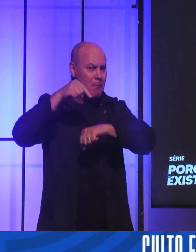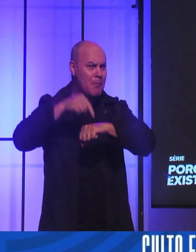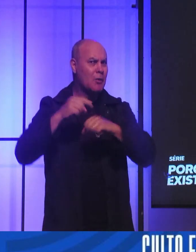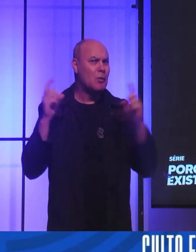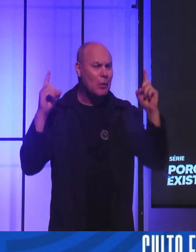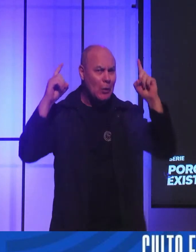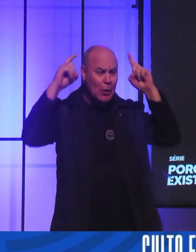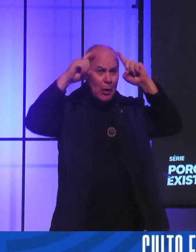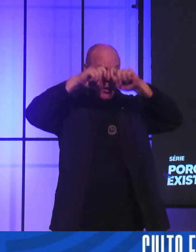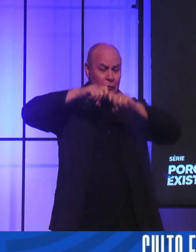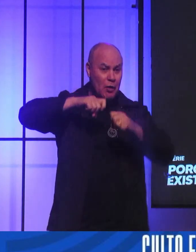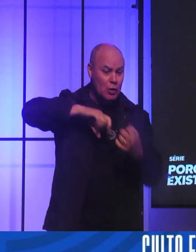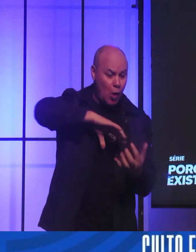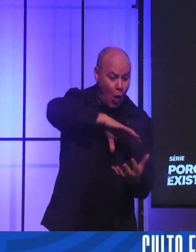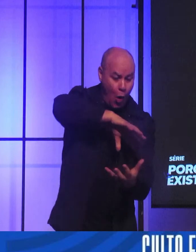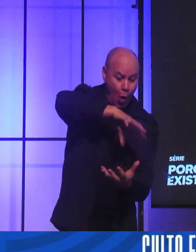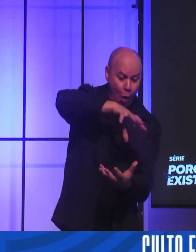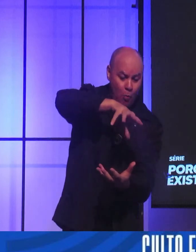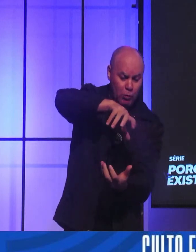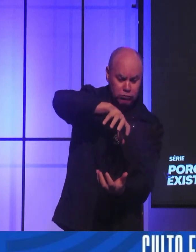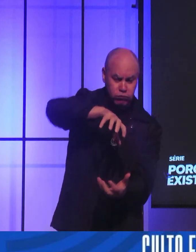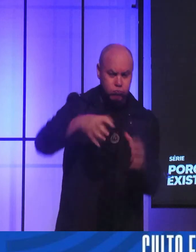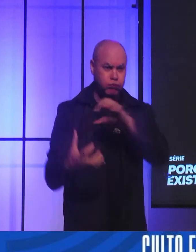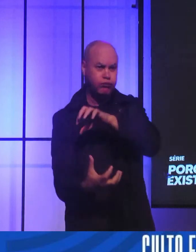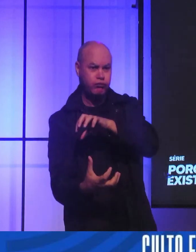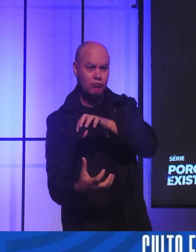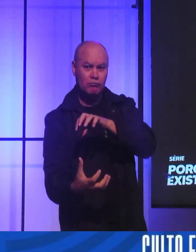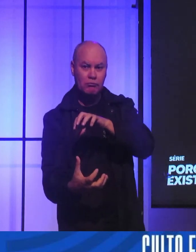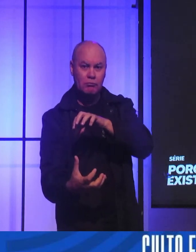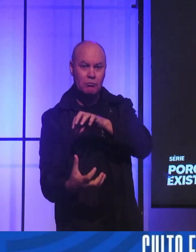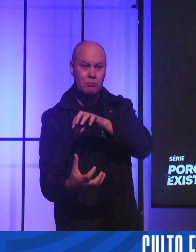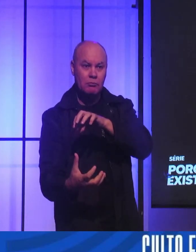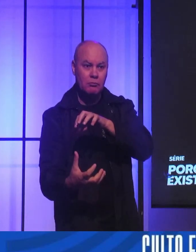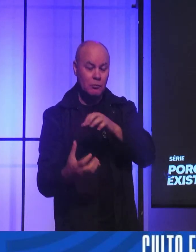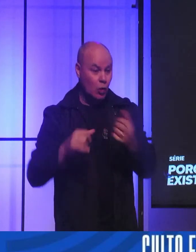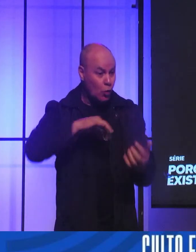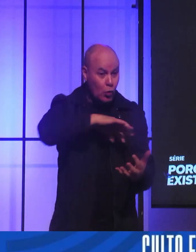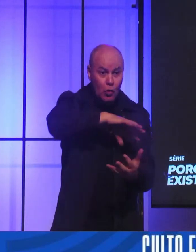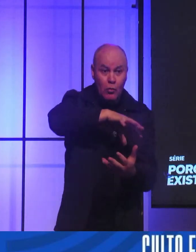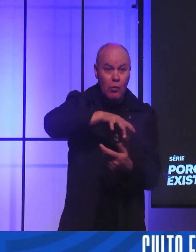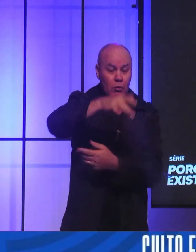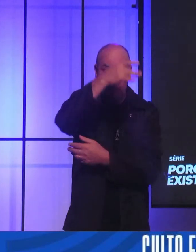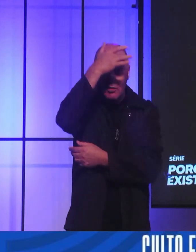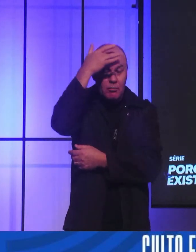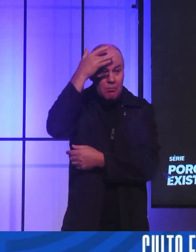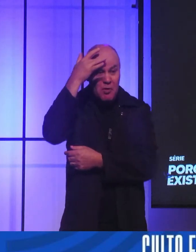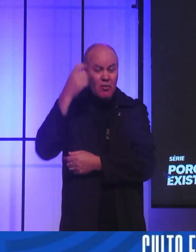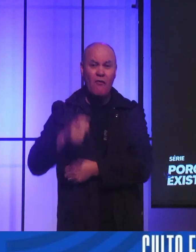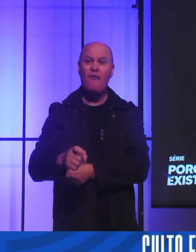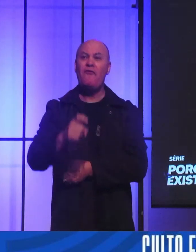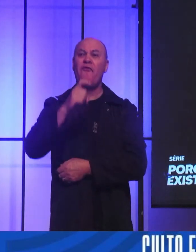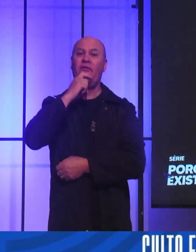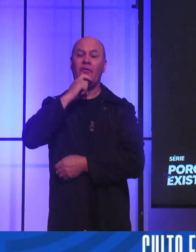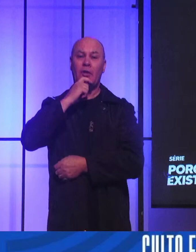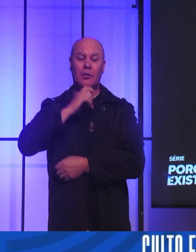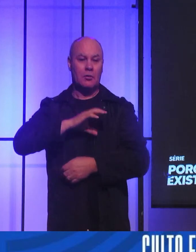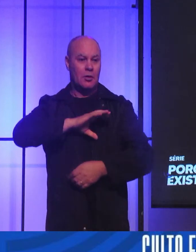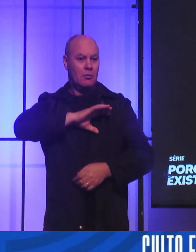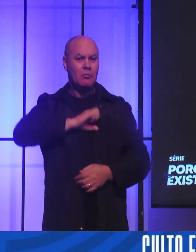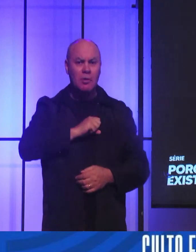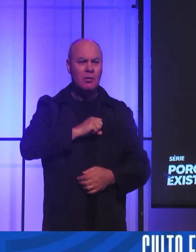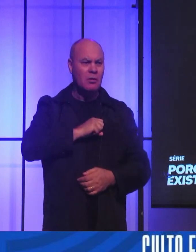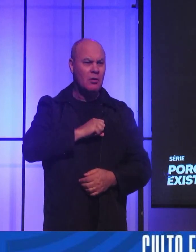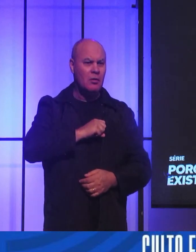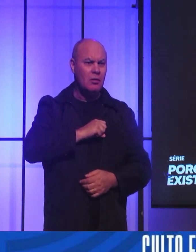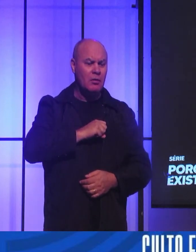que vivemos hoje uma época que as pessoas não amam mais nem os seus próximos, nem mesmo aqueles mais chegados, que dirá amar os